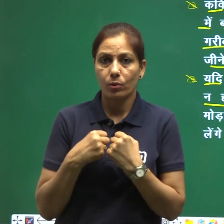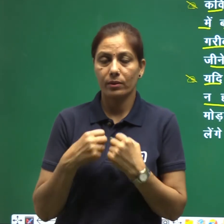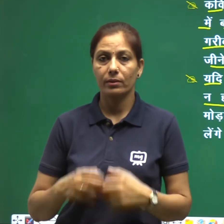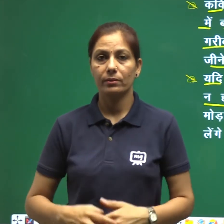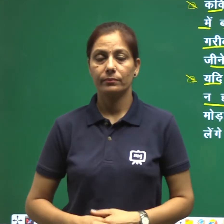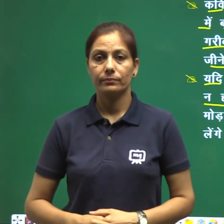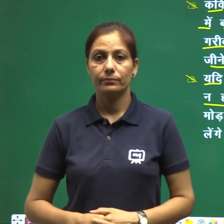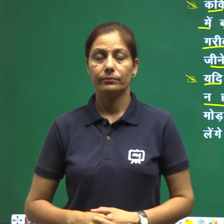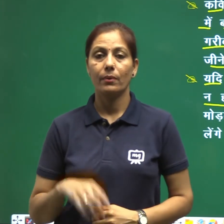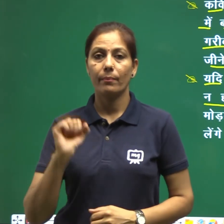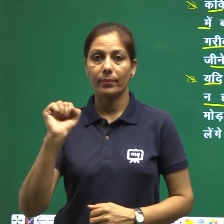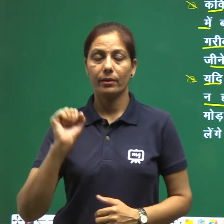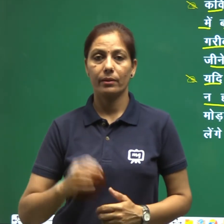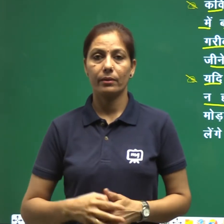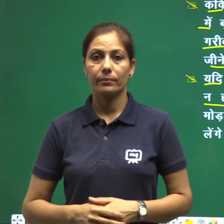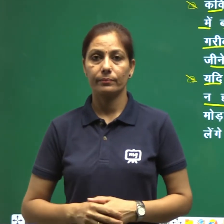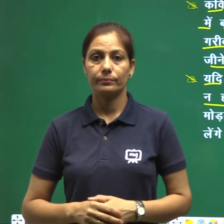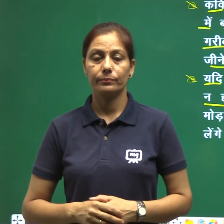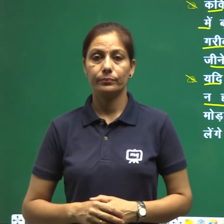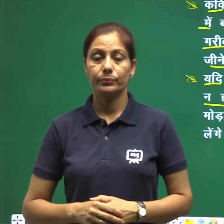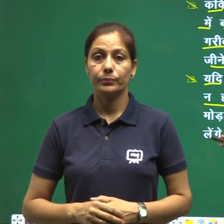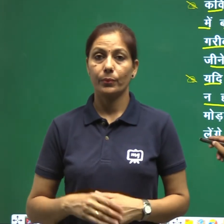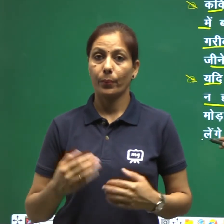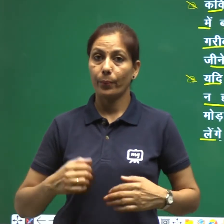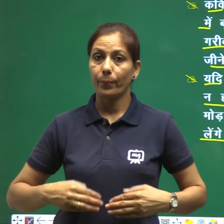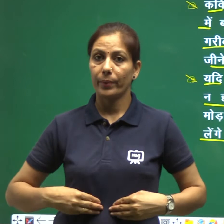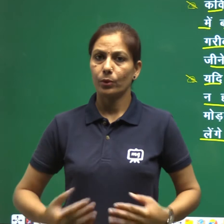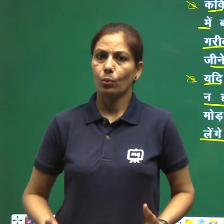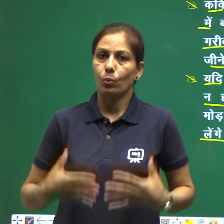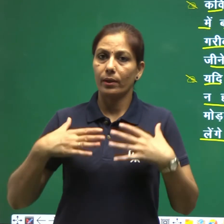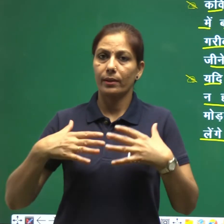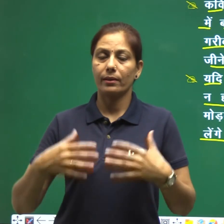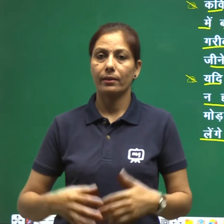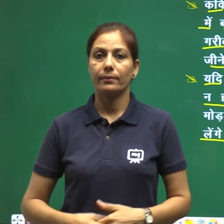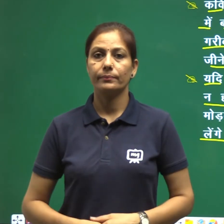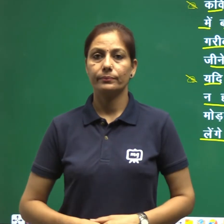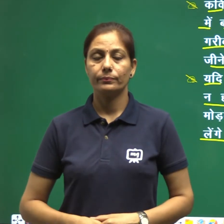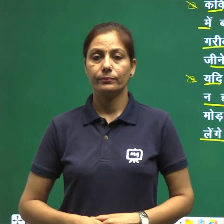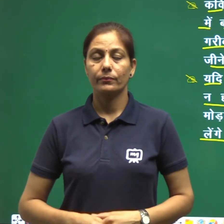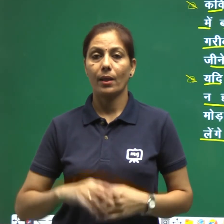अपने पेट को ढक लेंगे।